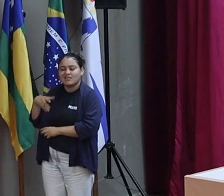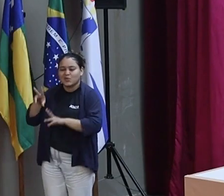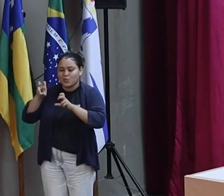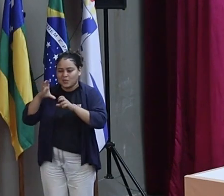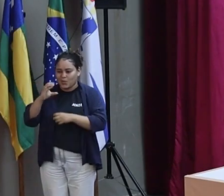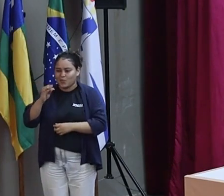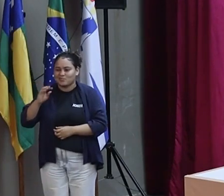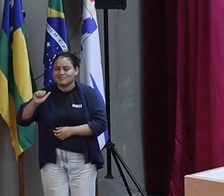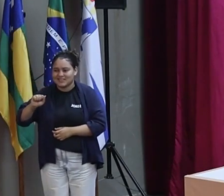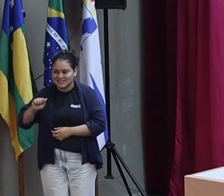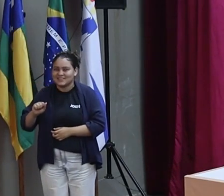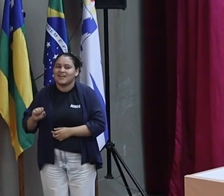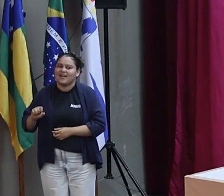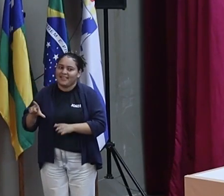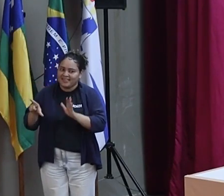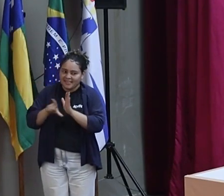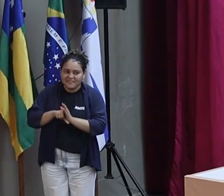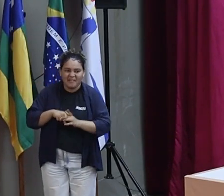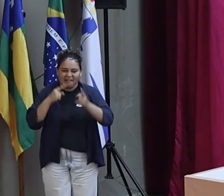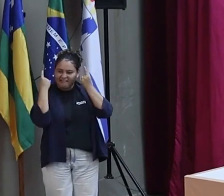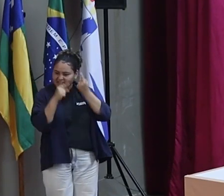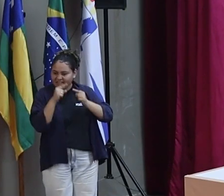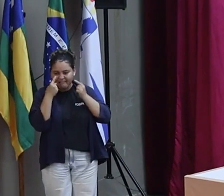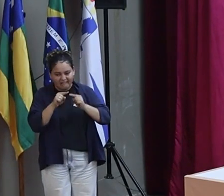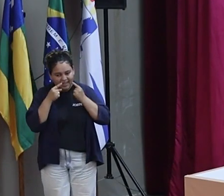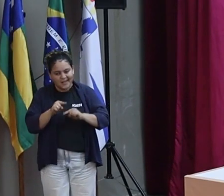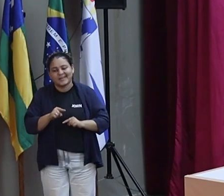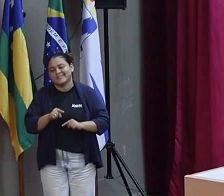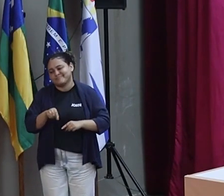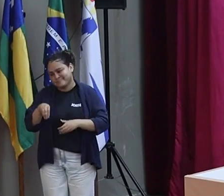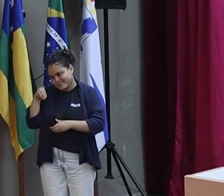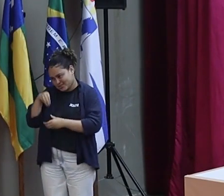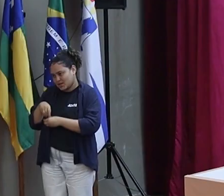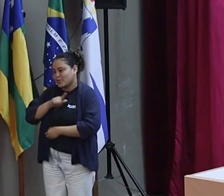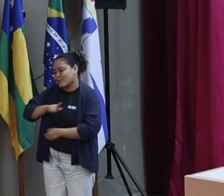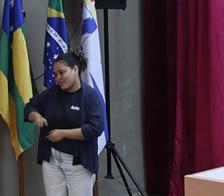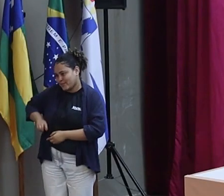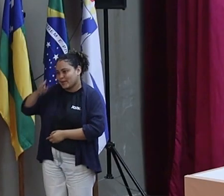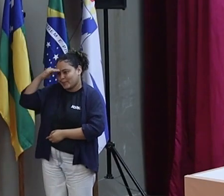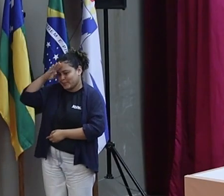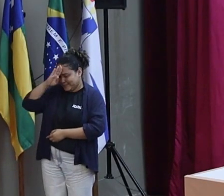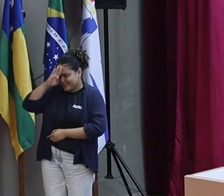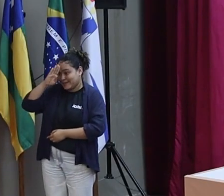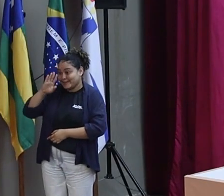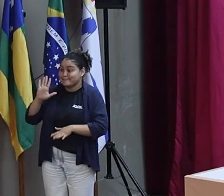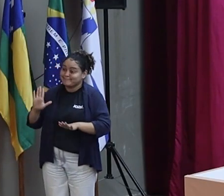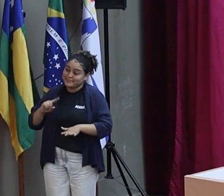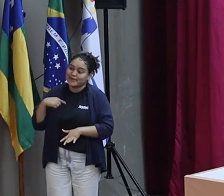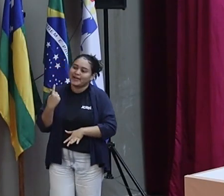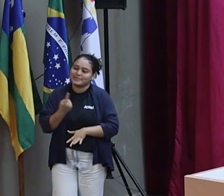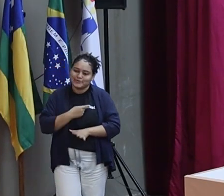né? Essa política de cotas, ela foi muito atacada durante esse governo Bolsonaro. Então, também nós nos organizamos com o Fórum de